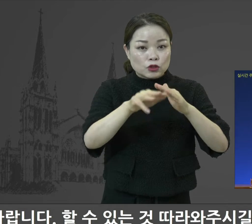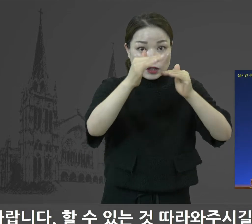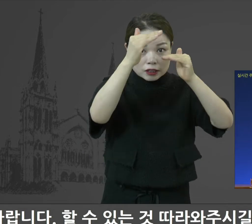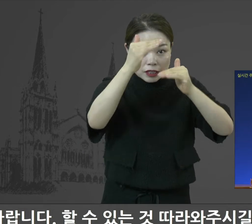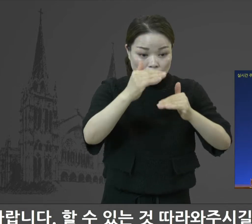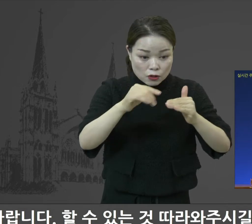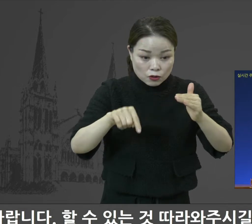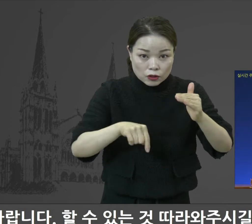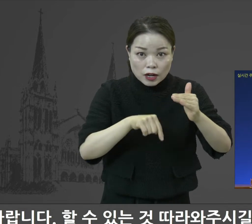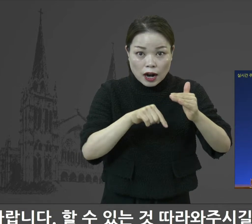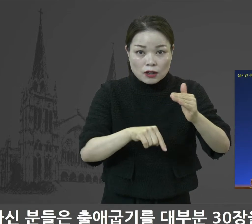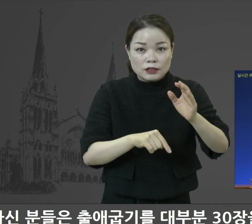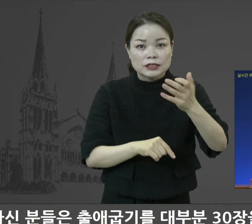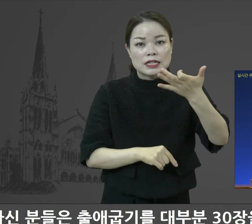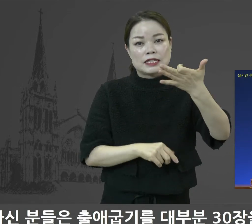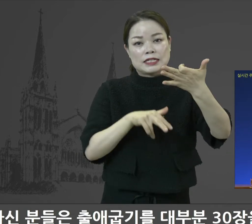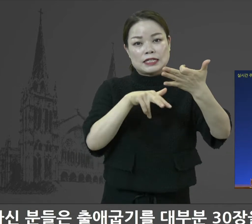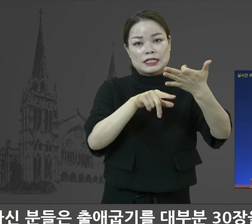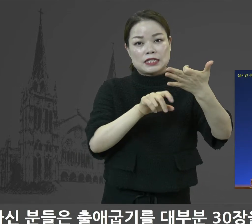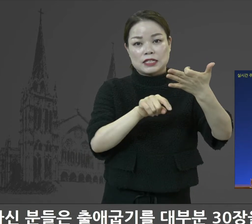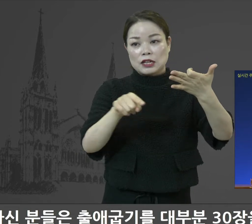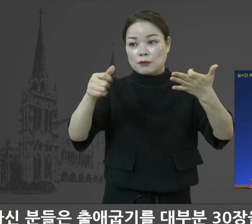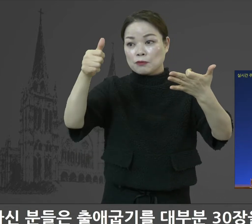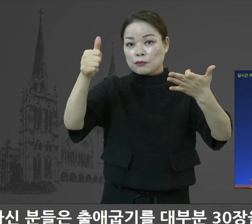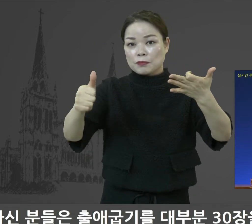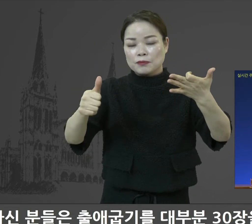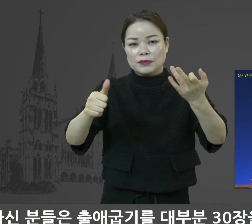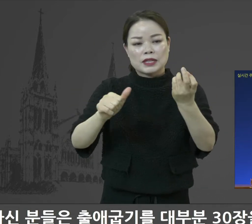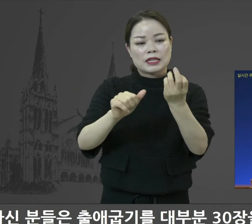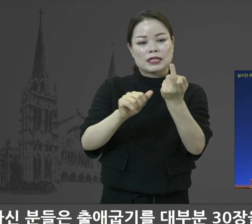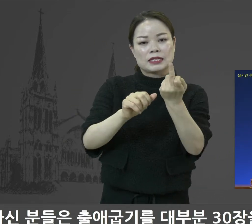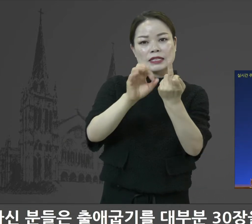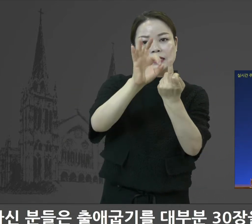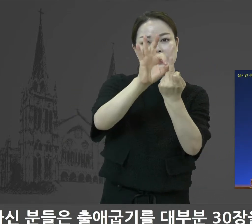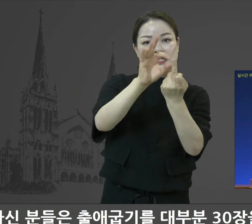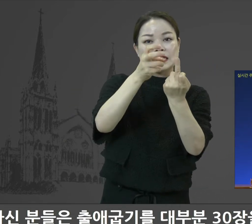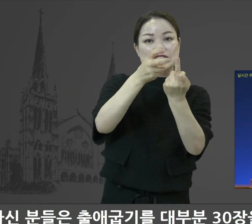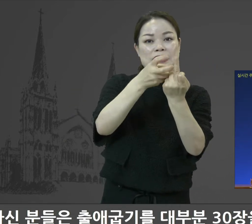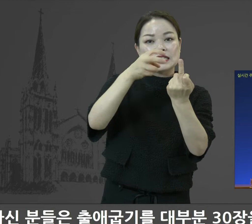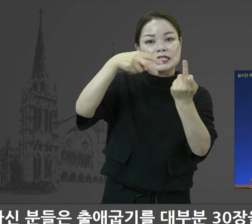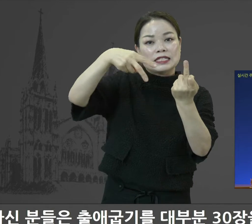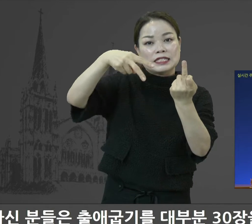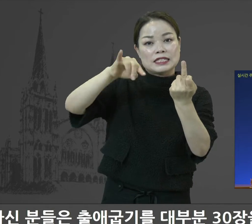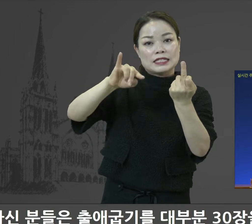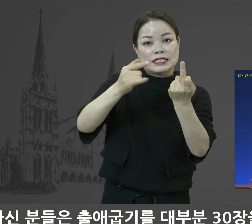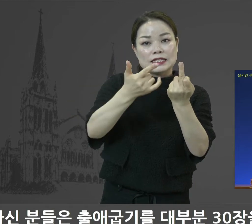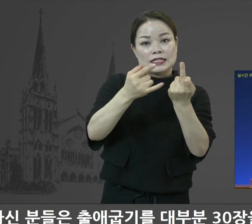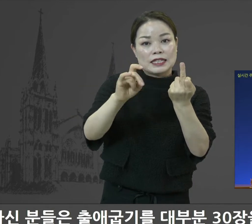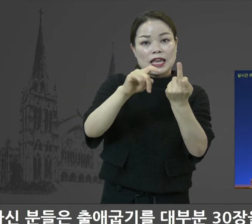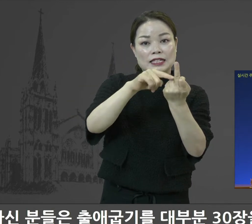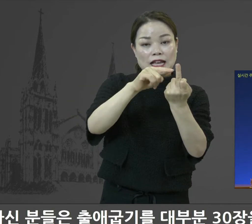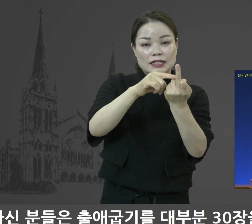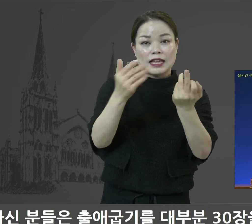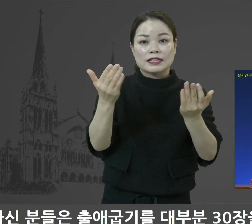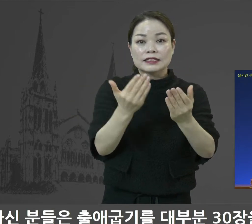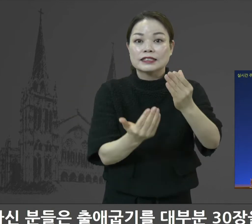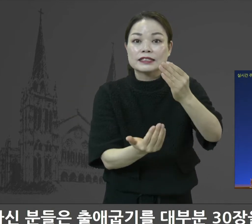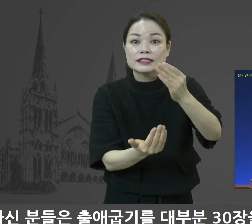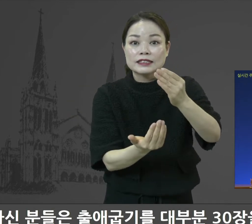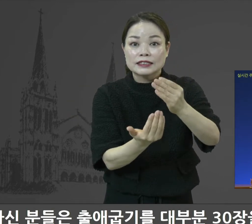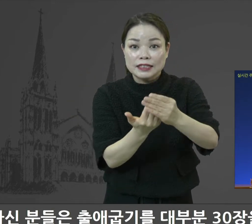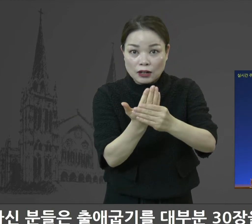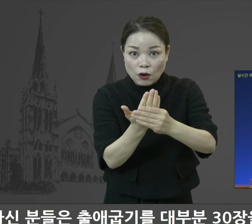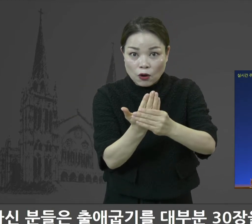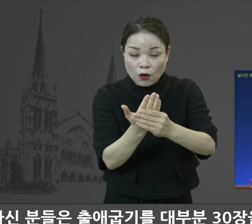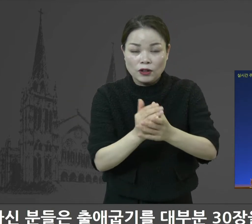가운데 19장부터 끝까지가 시내산에서 있었던 사건이라는 사실을 알게 됩니다. 시내산에서